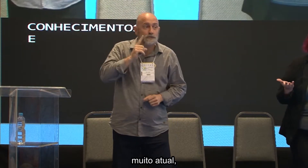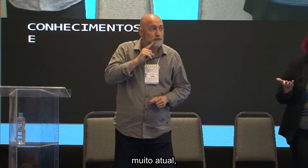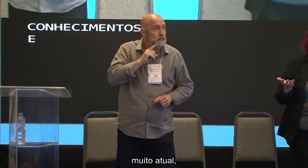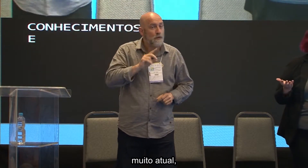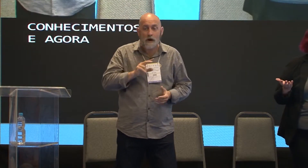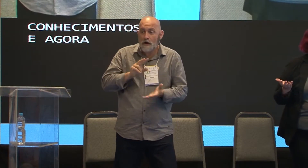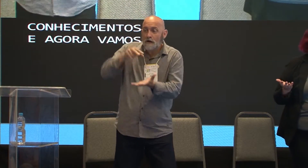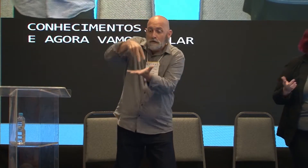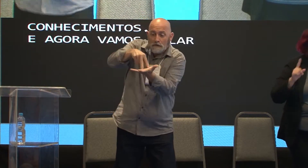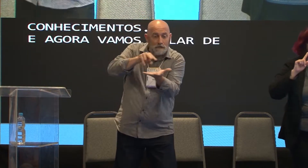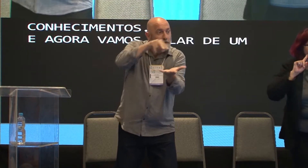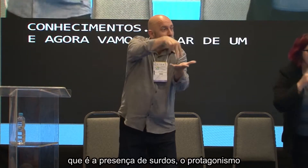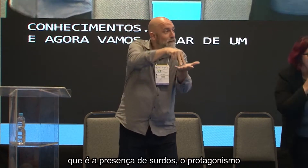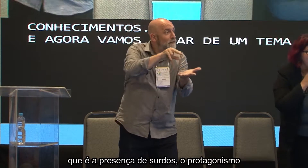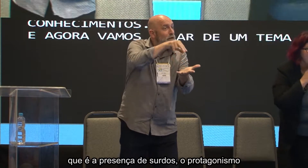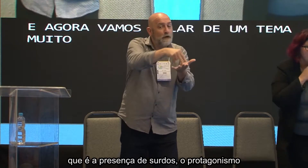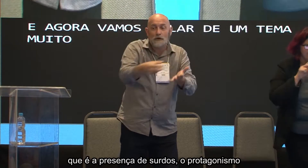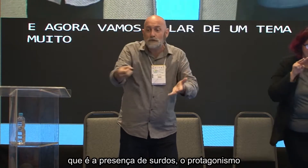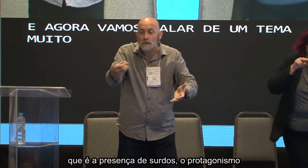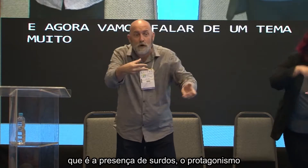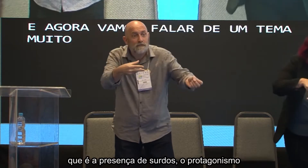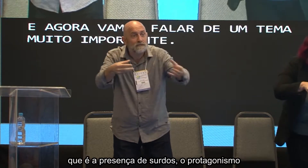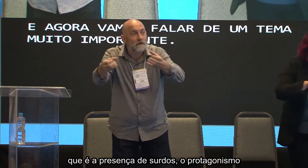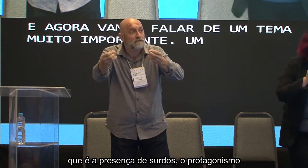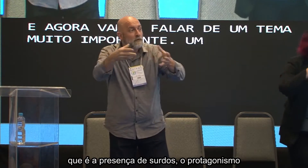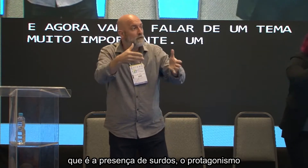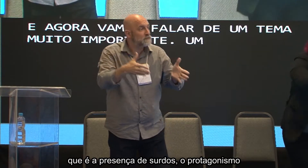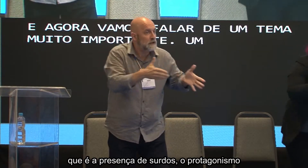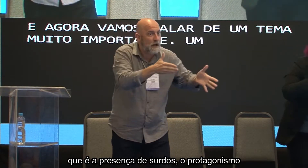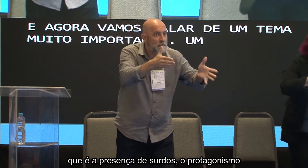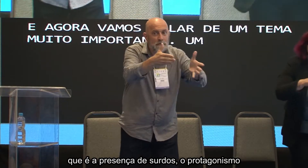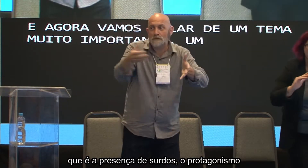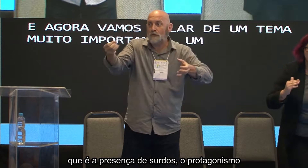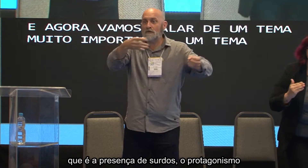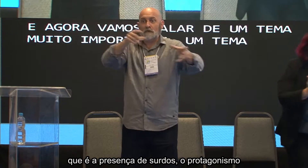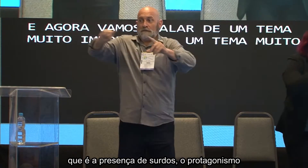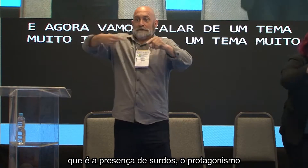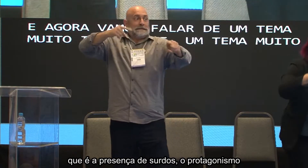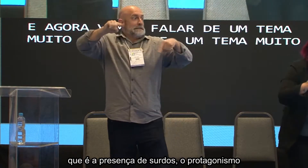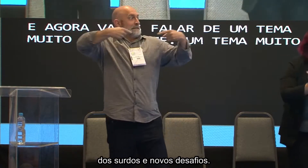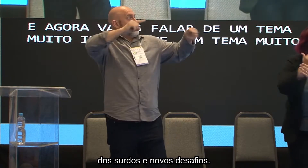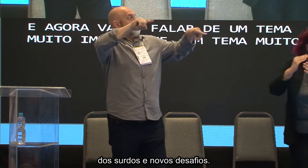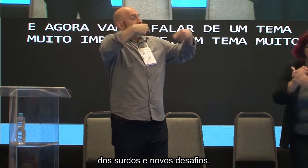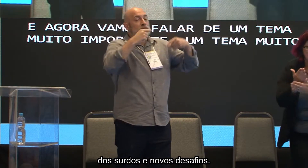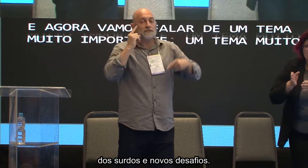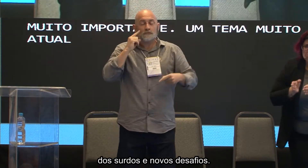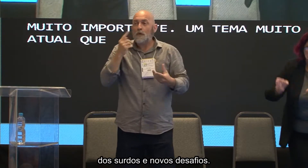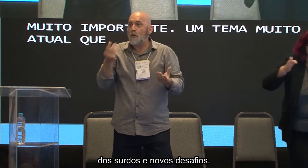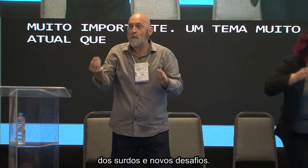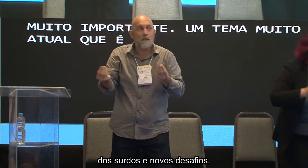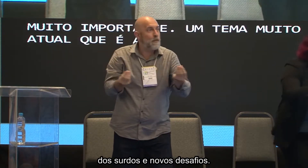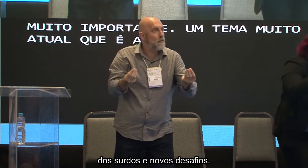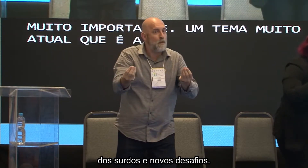atual, que é a presença de surdos, o protagonismo dos surdos